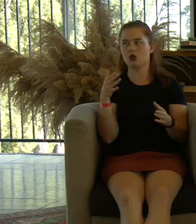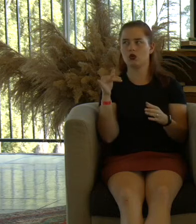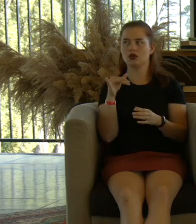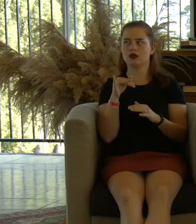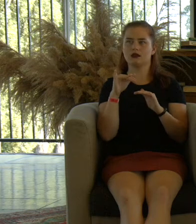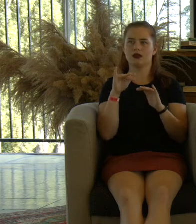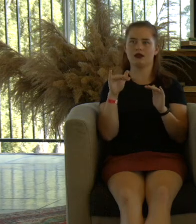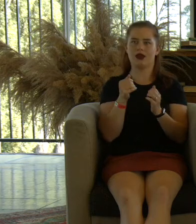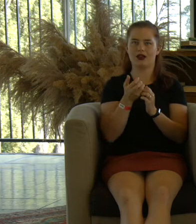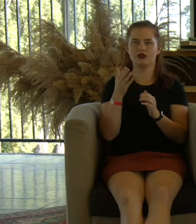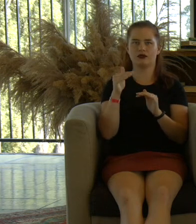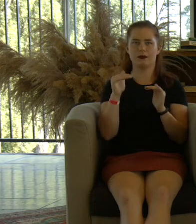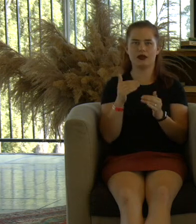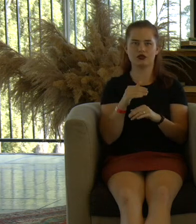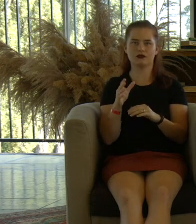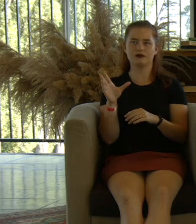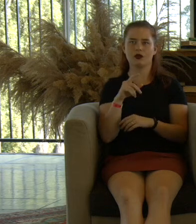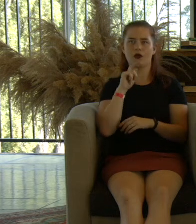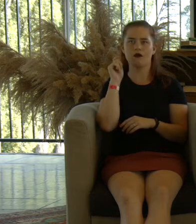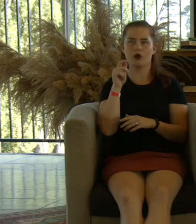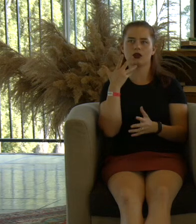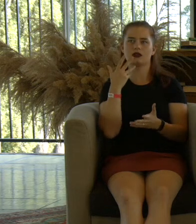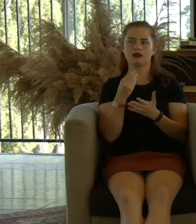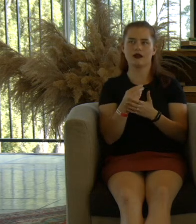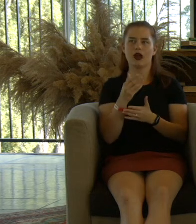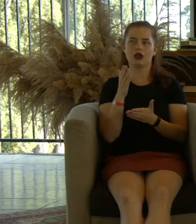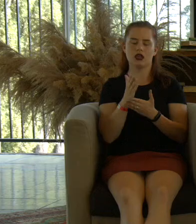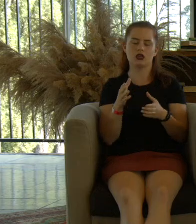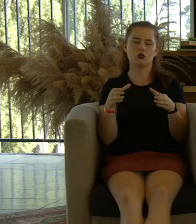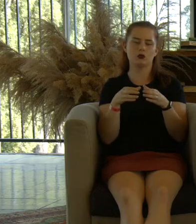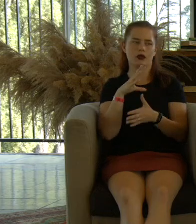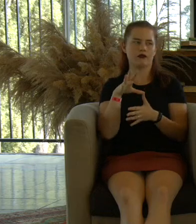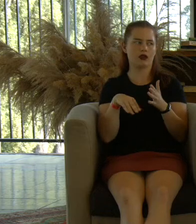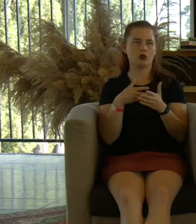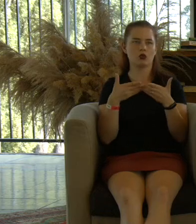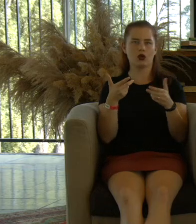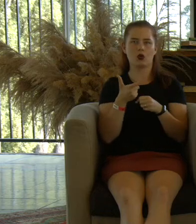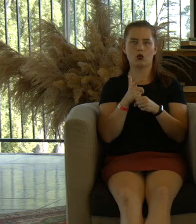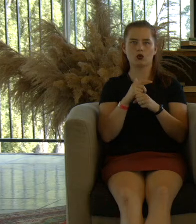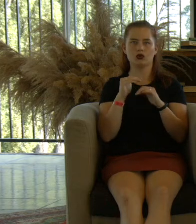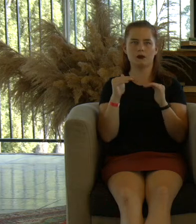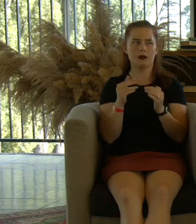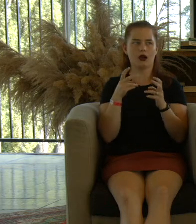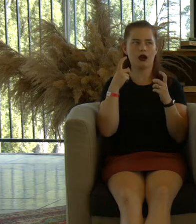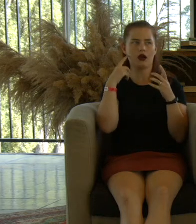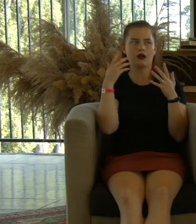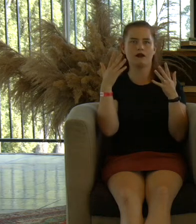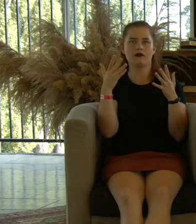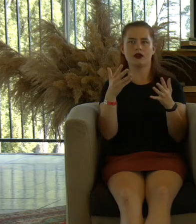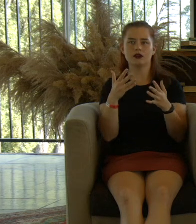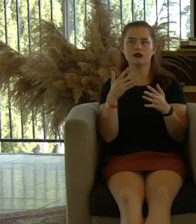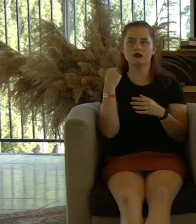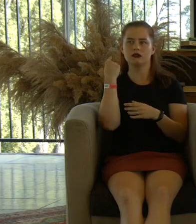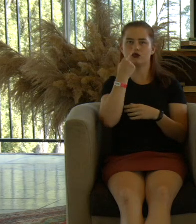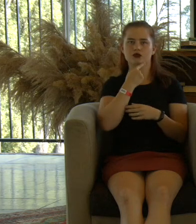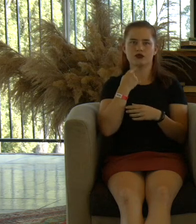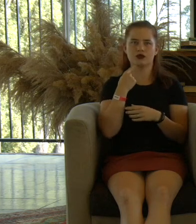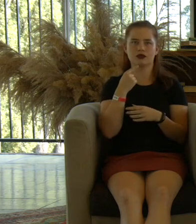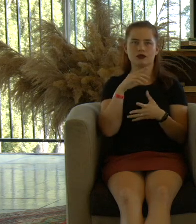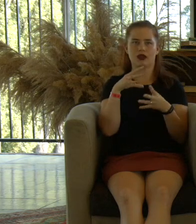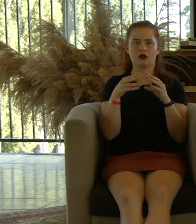меньше. То есть, да, в Украине есть свои сорта винограда, но у нас, кстати, очень мало, как казалось, автохтонных сортов винограда.